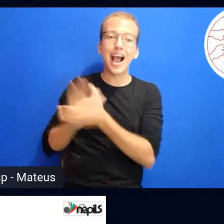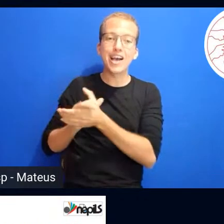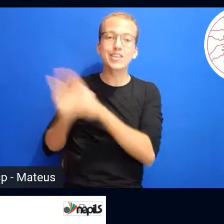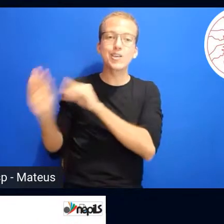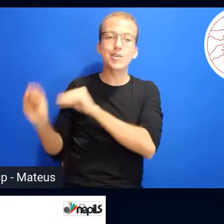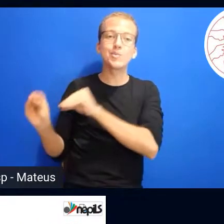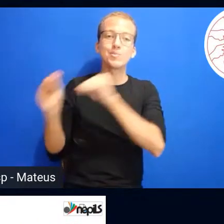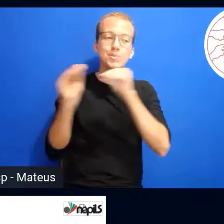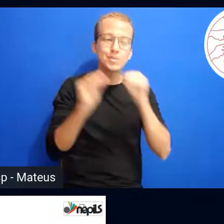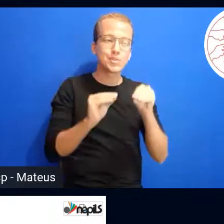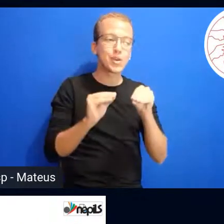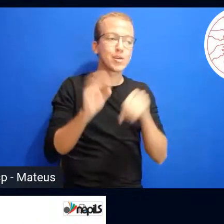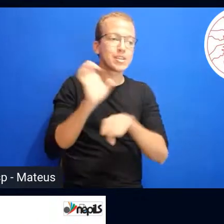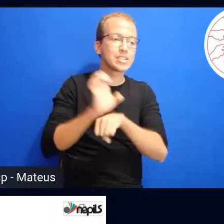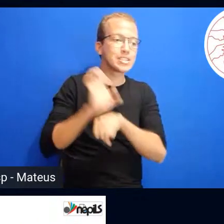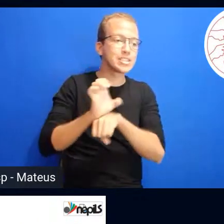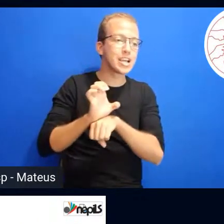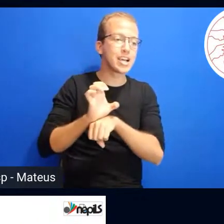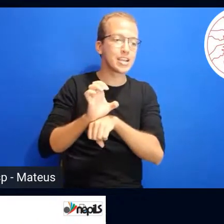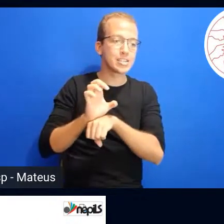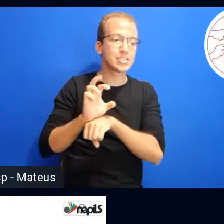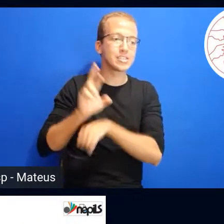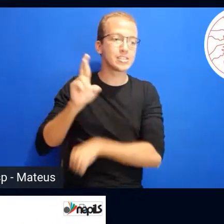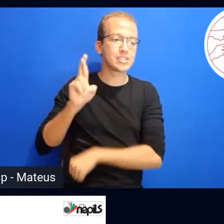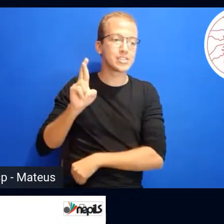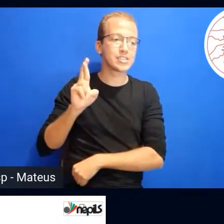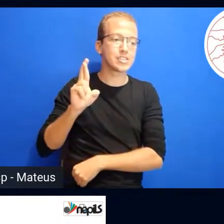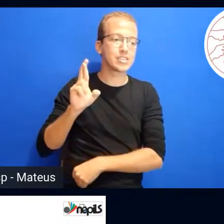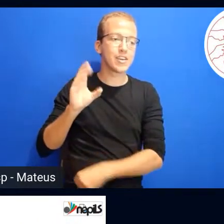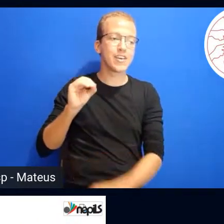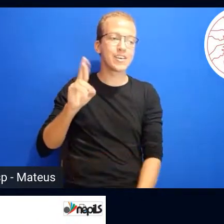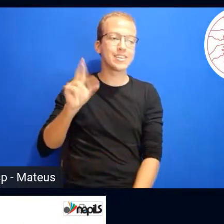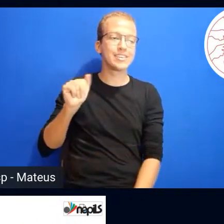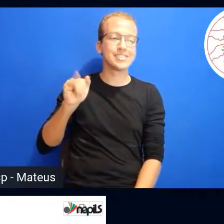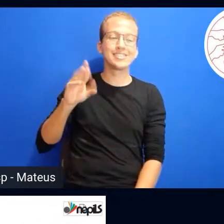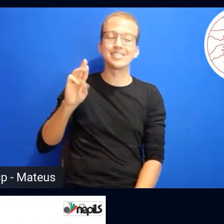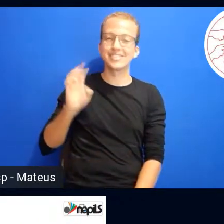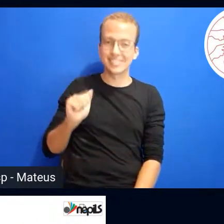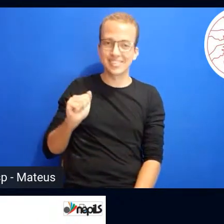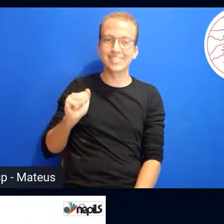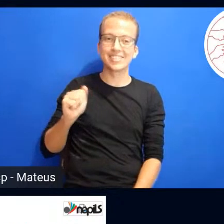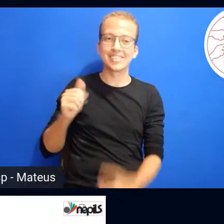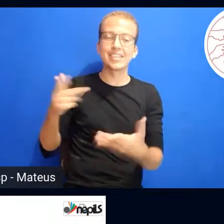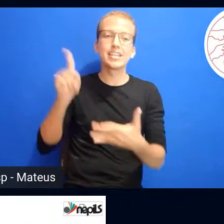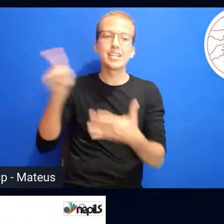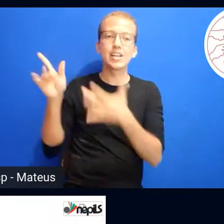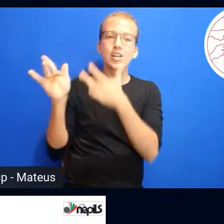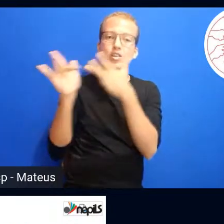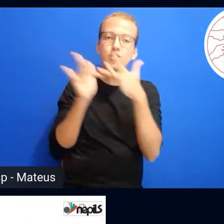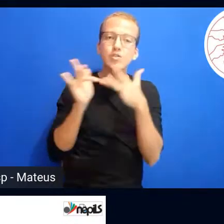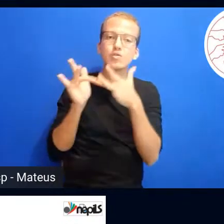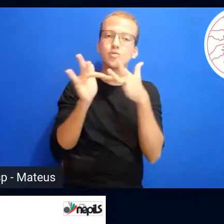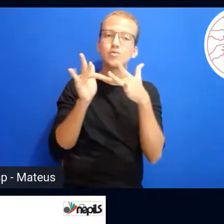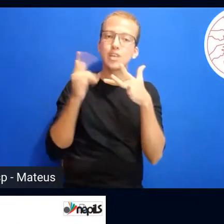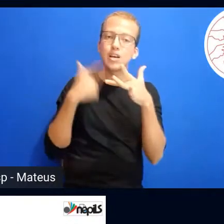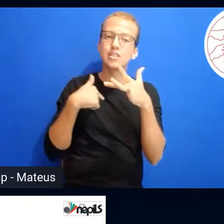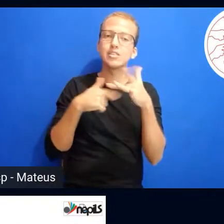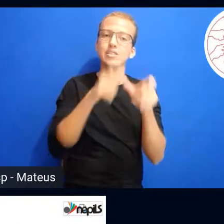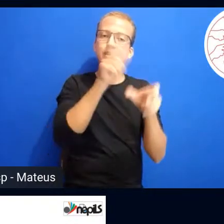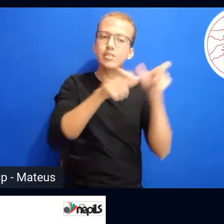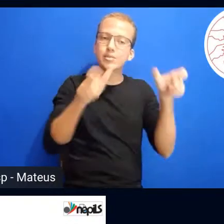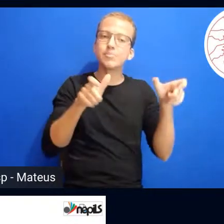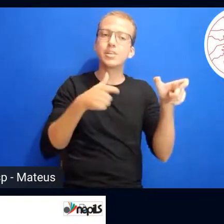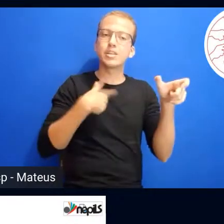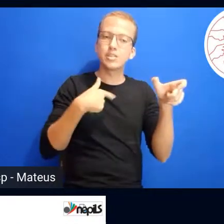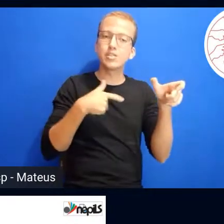como professora substituta na Universidade Federal de lá, onde ela teve contato, então, com esses sujeitos da nossa pesquisa.